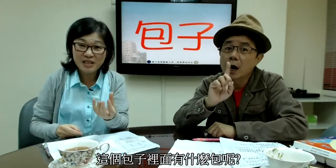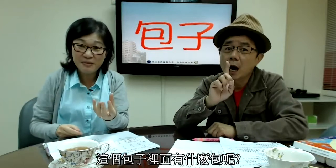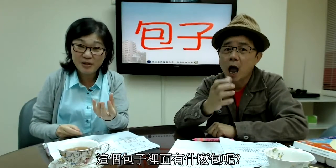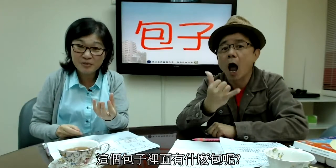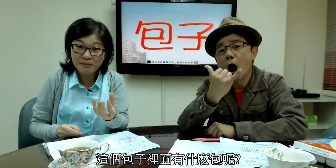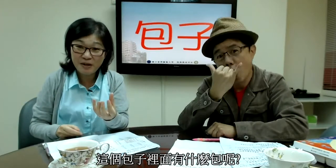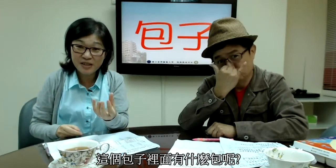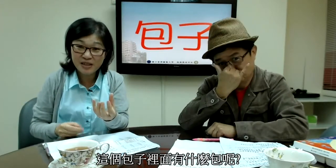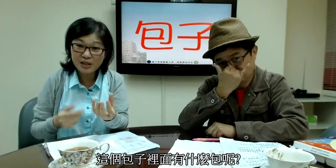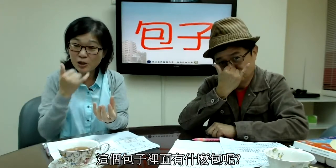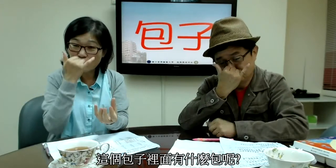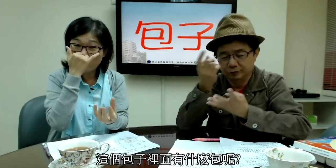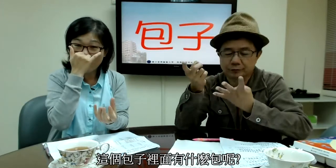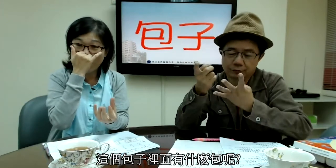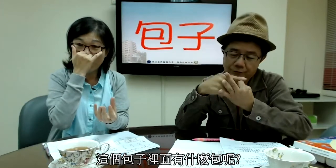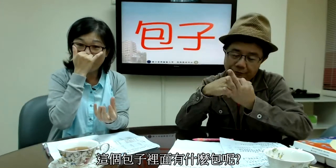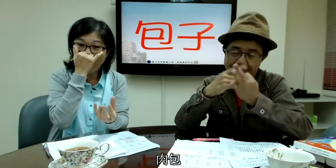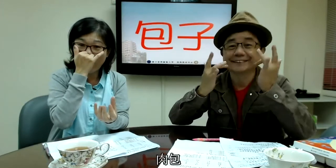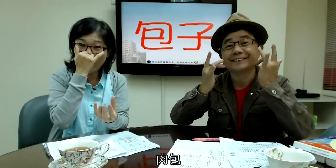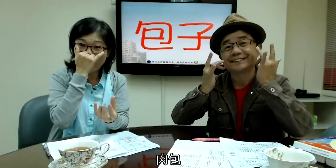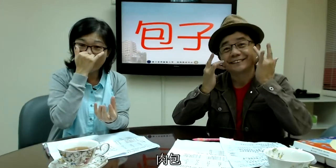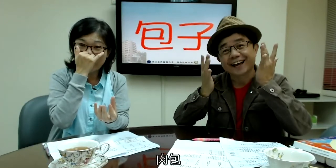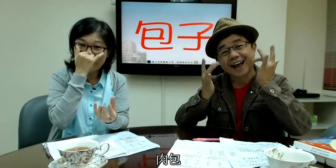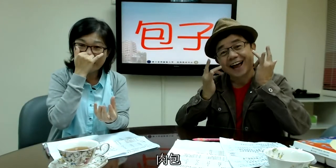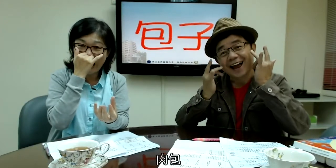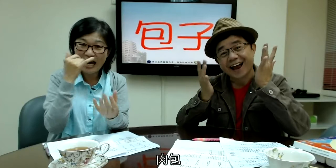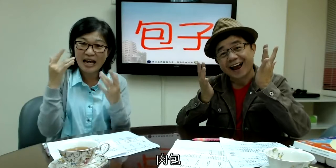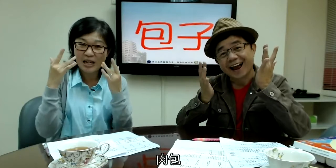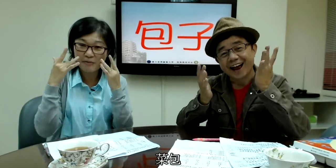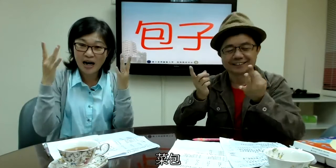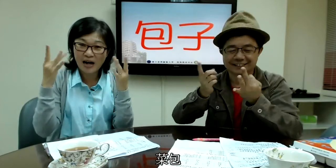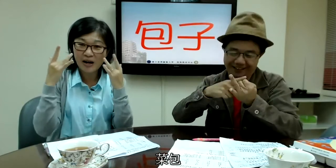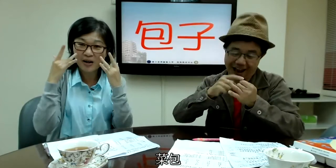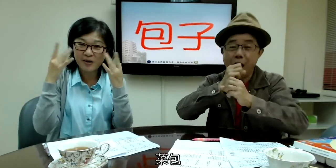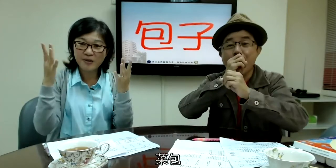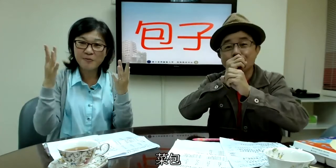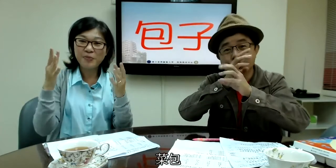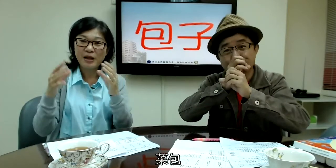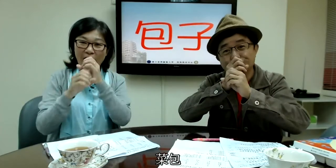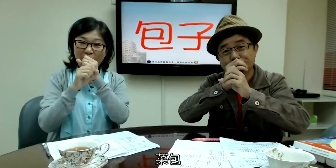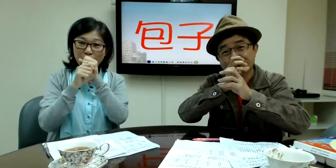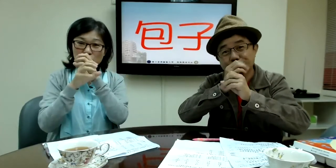面有什么包呢？肉包、菜包，还有